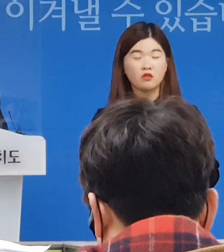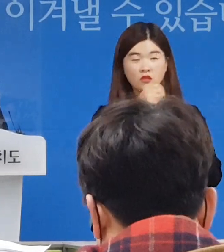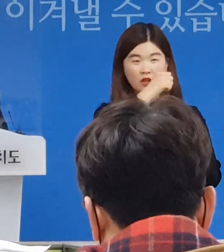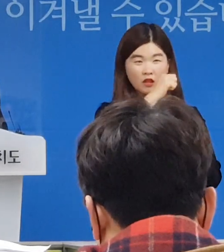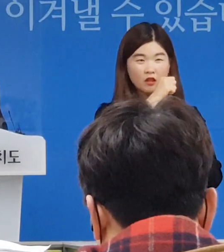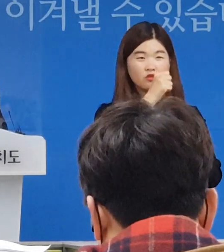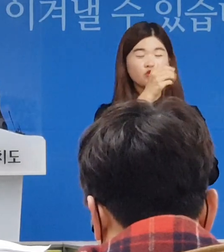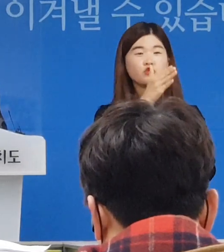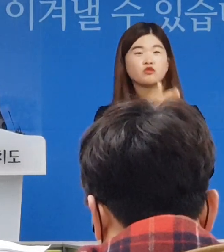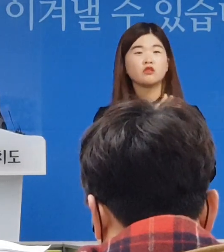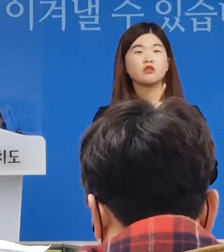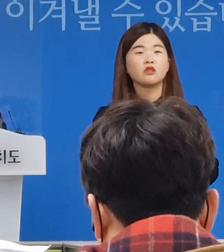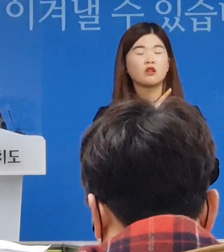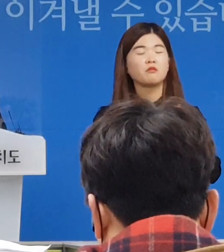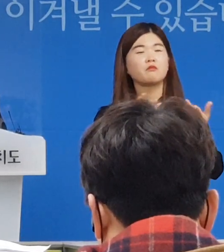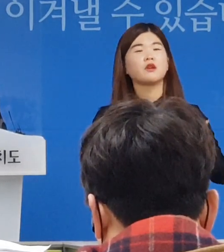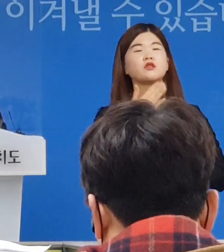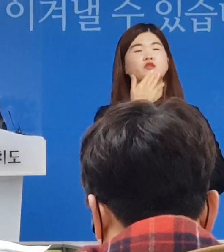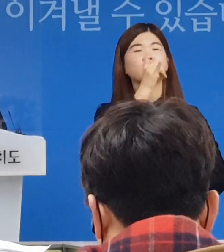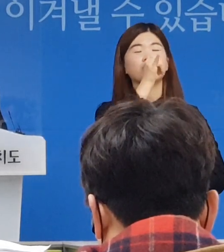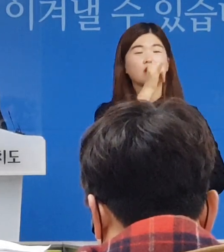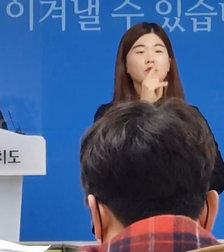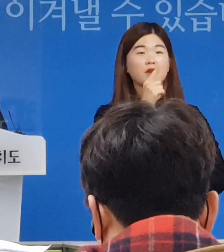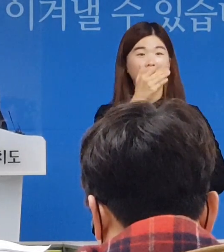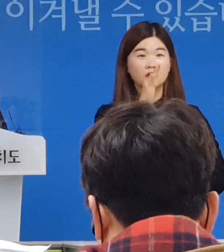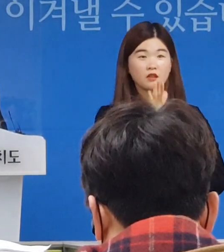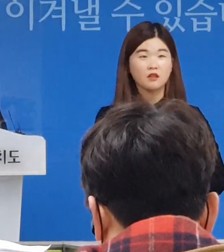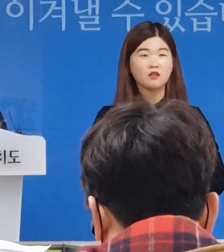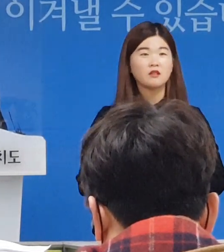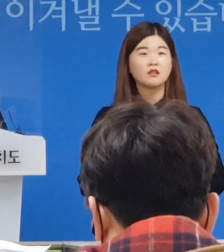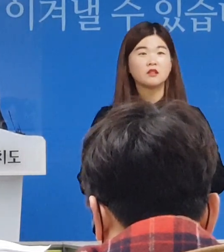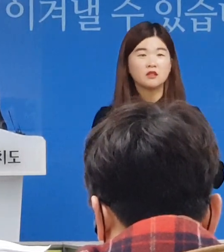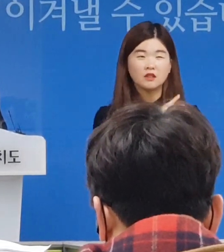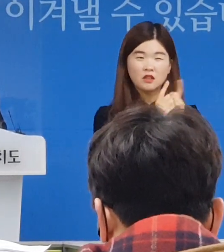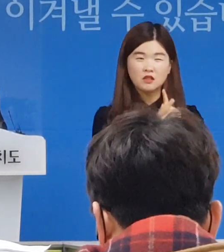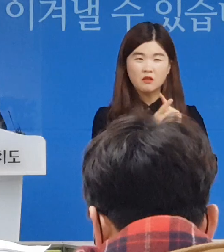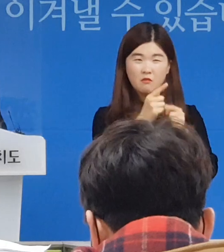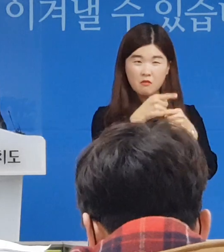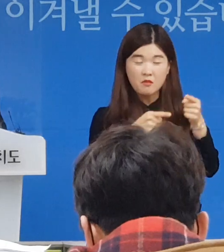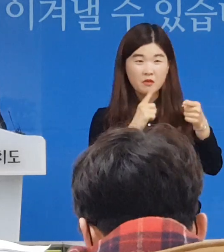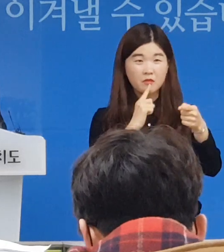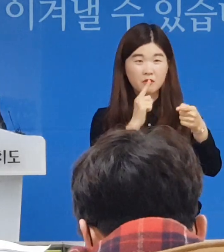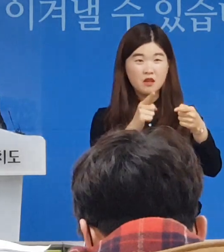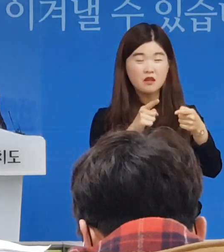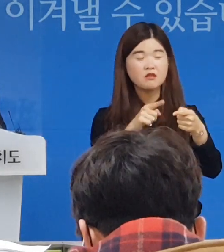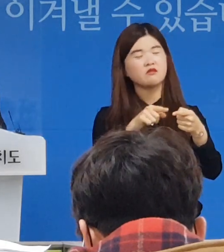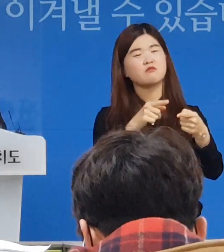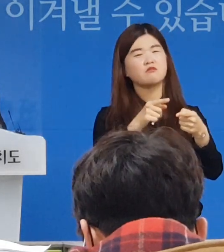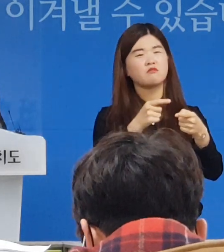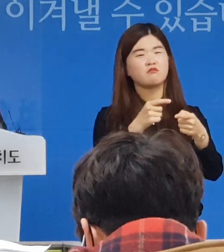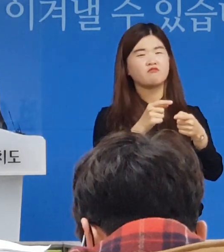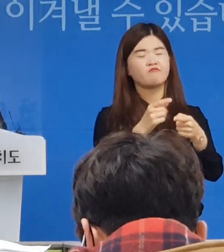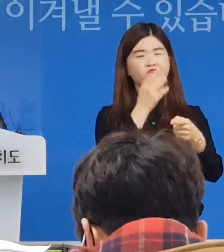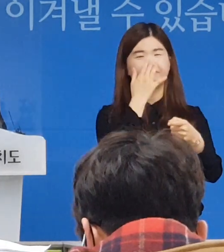중재안에 대해서 수용하는데 대신 이제 반반이라는 의미는 별 효과가 없기